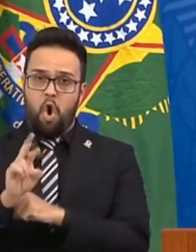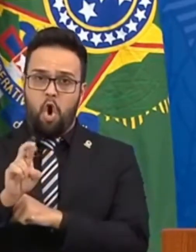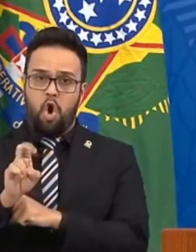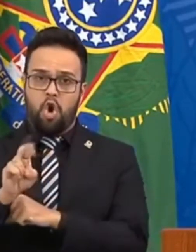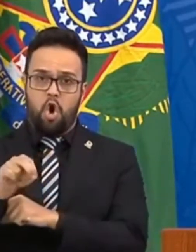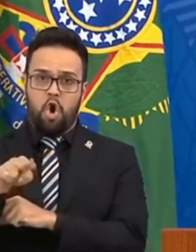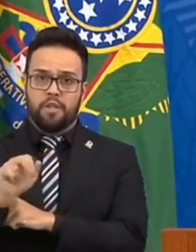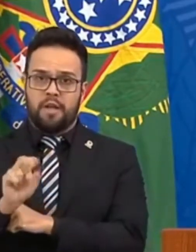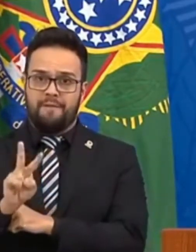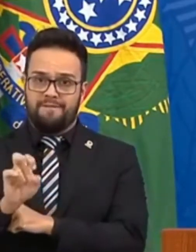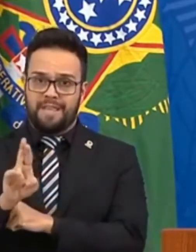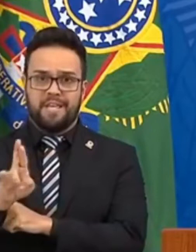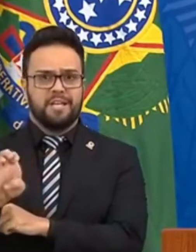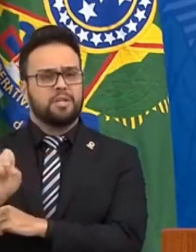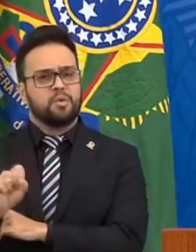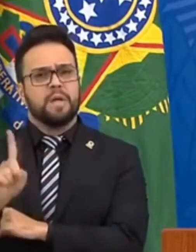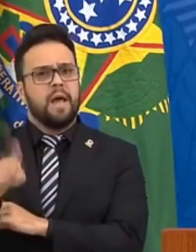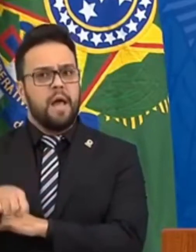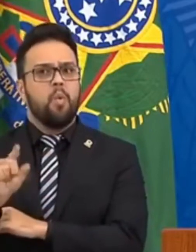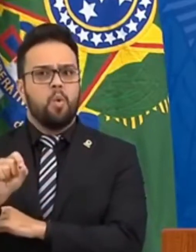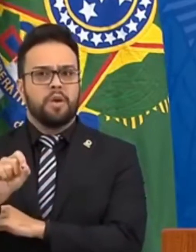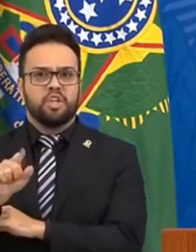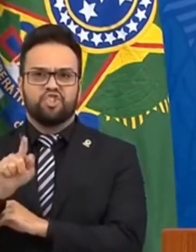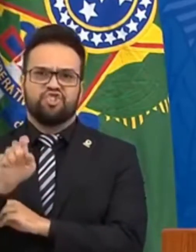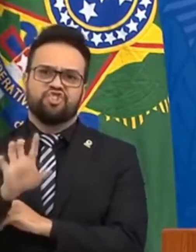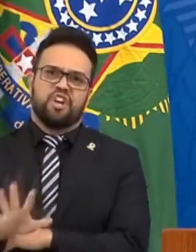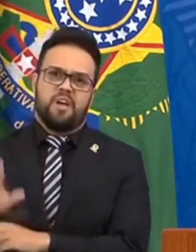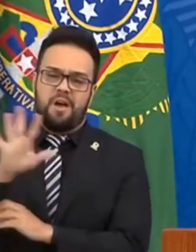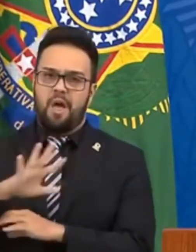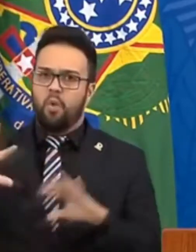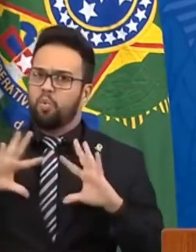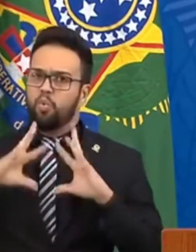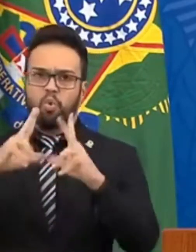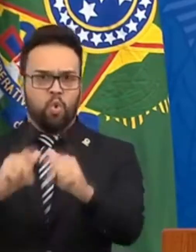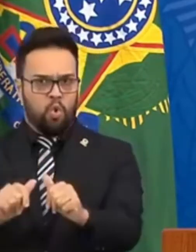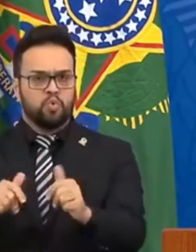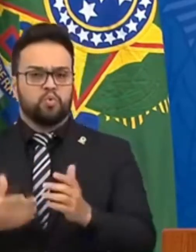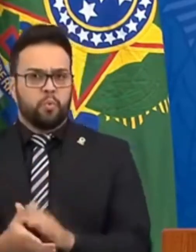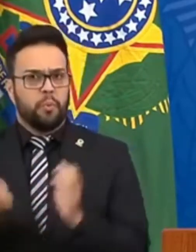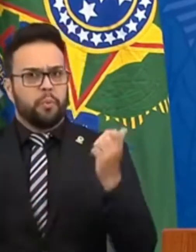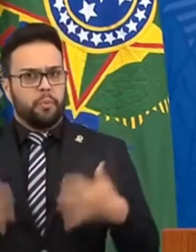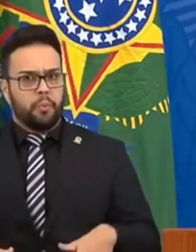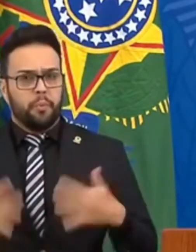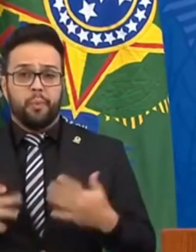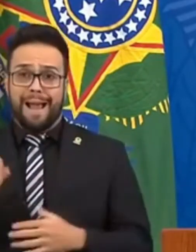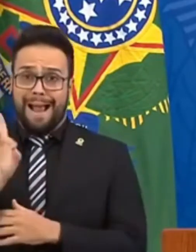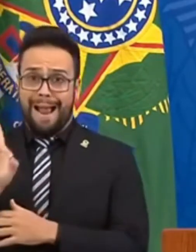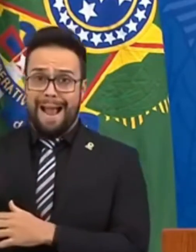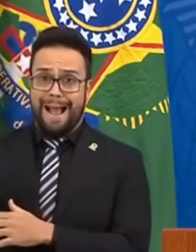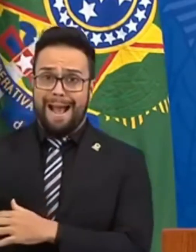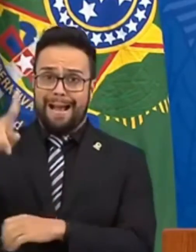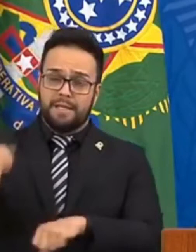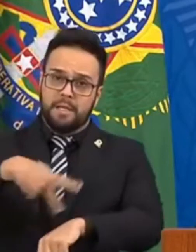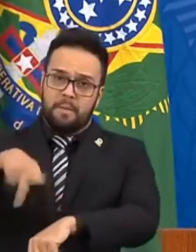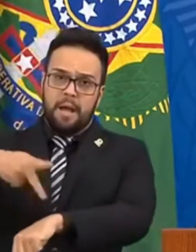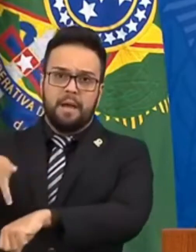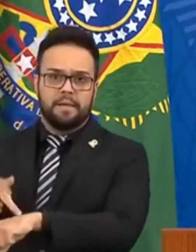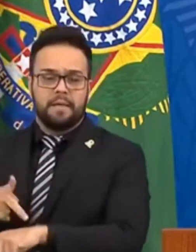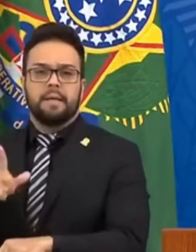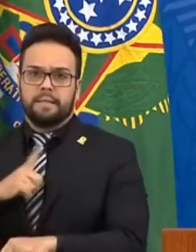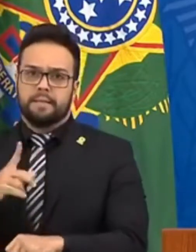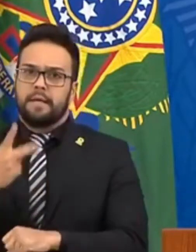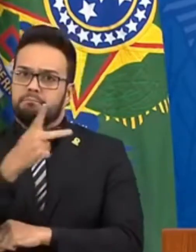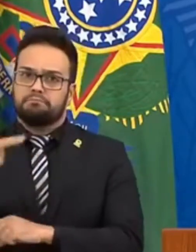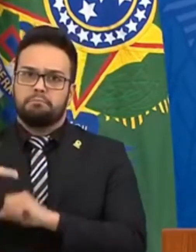o shabat sobre todo o mundo bom e cada país tem as suas especificidades